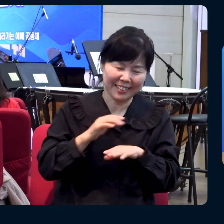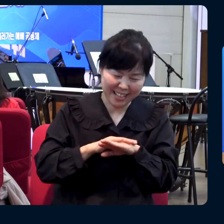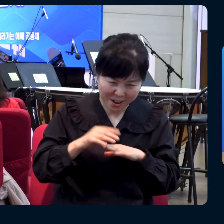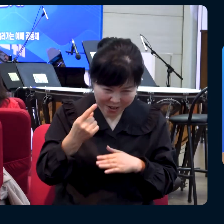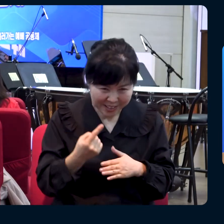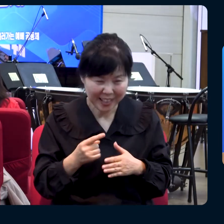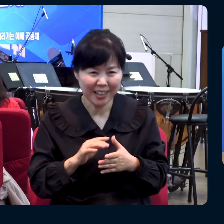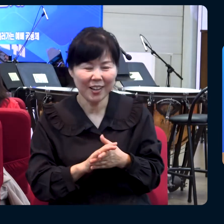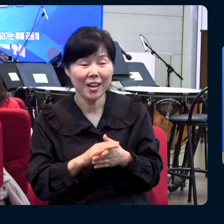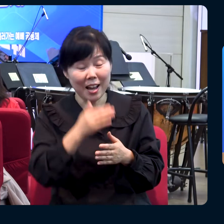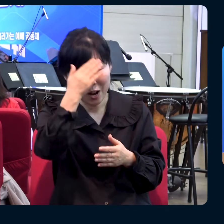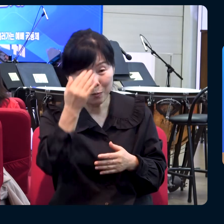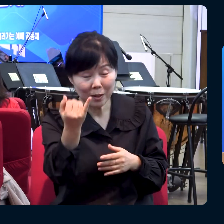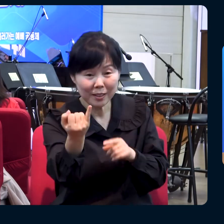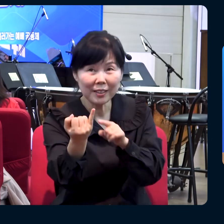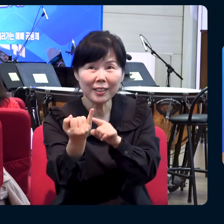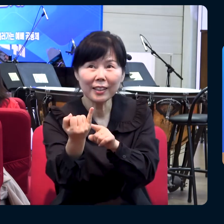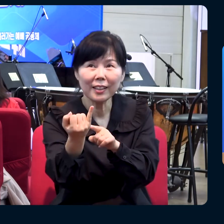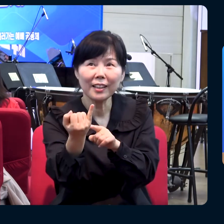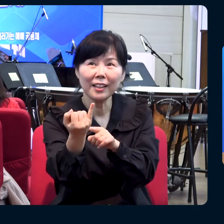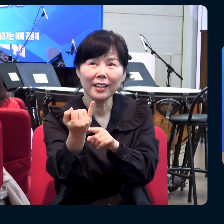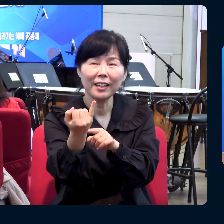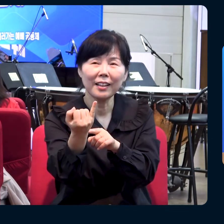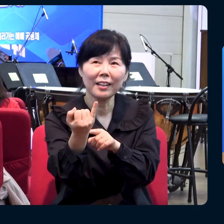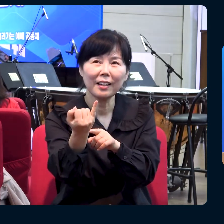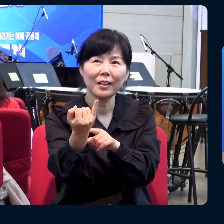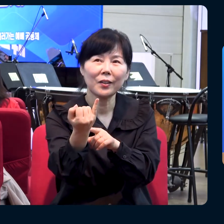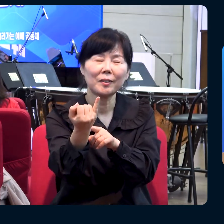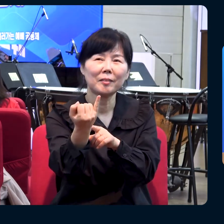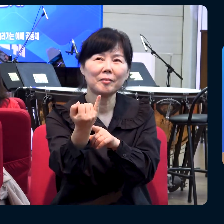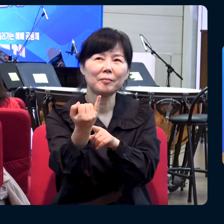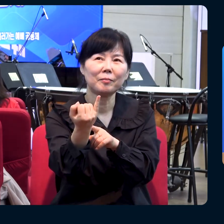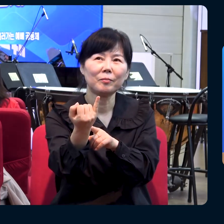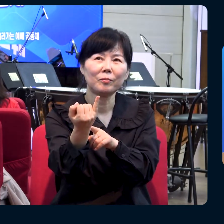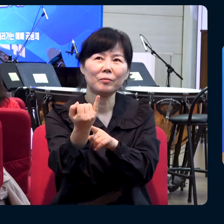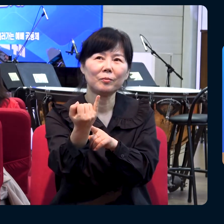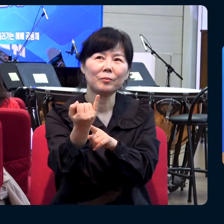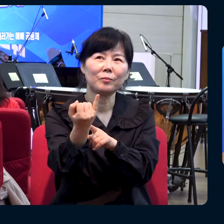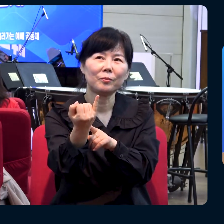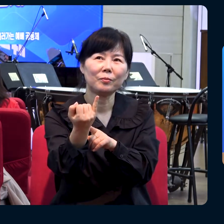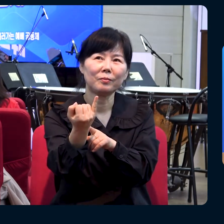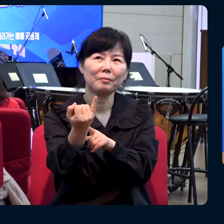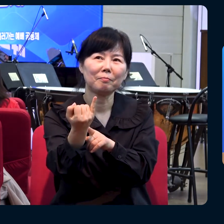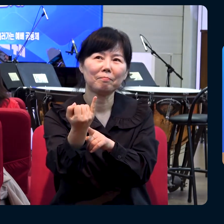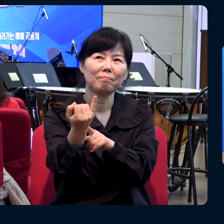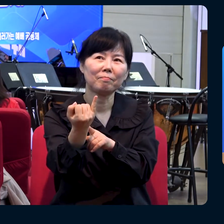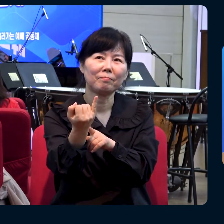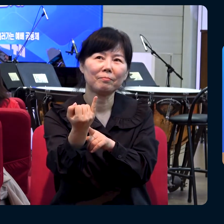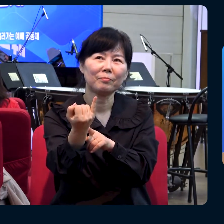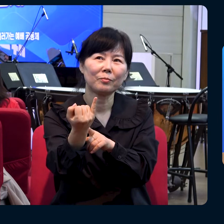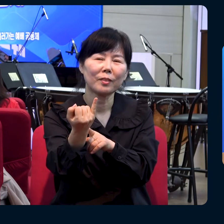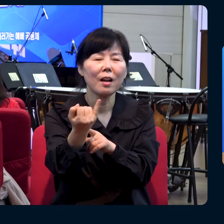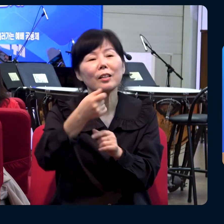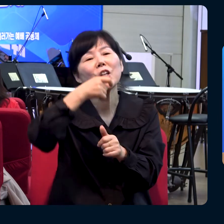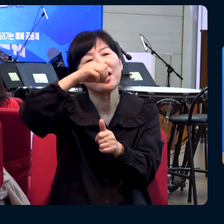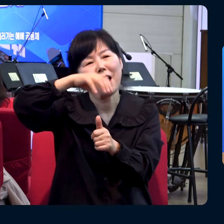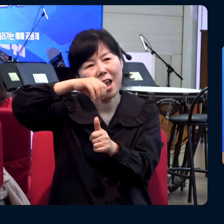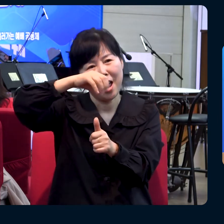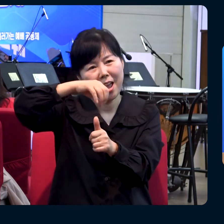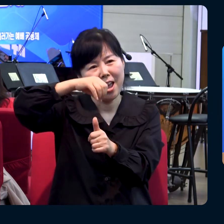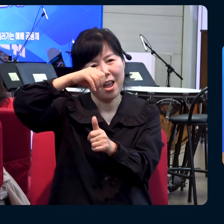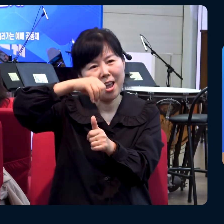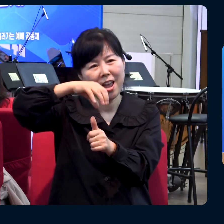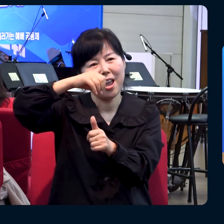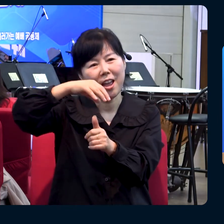그 애를 보아가지고 제가 할머니를 전도해서 너무 고맙다 그랬어요. 이 할머님은 우리가 세례를